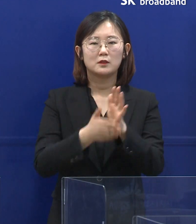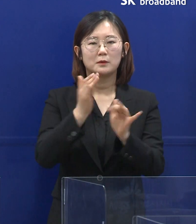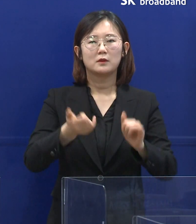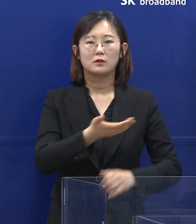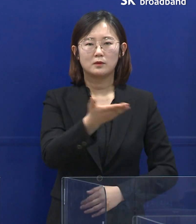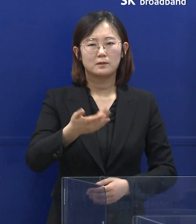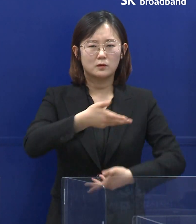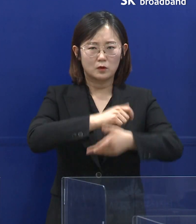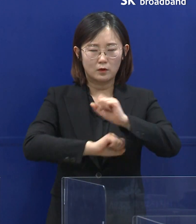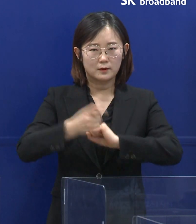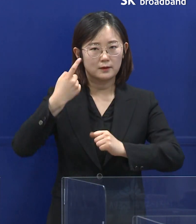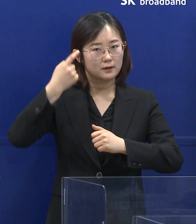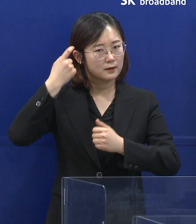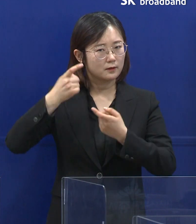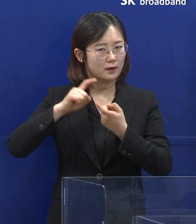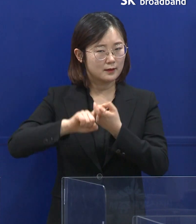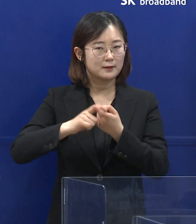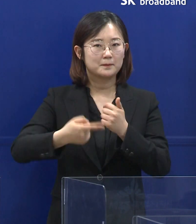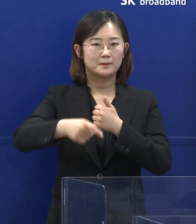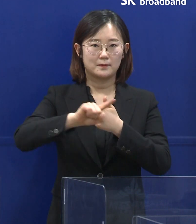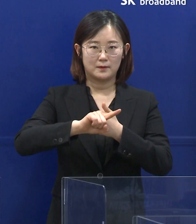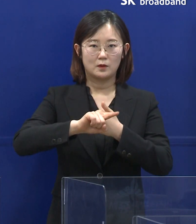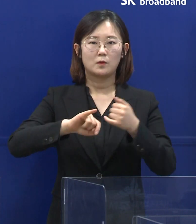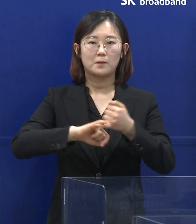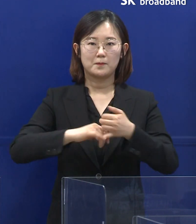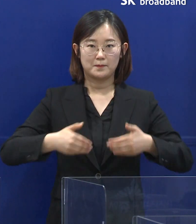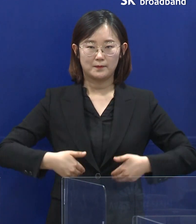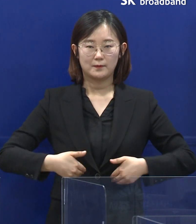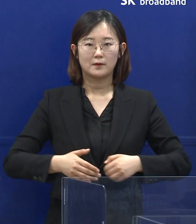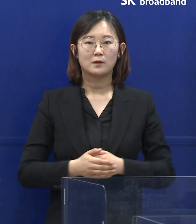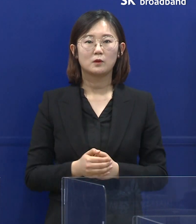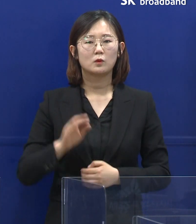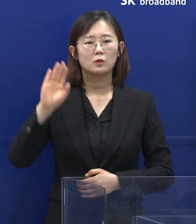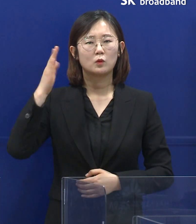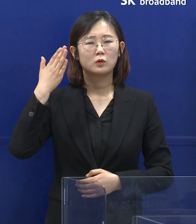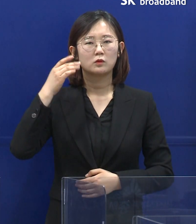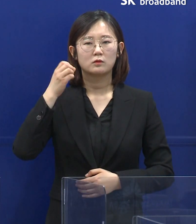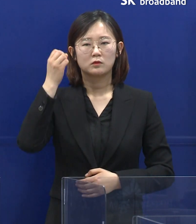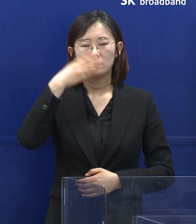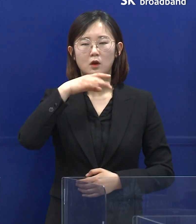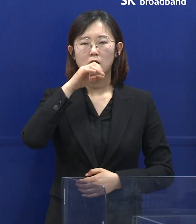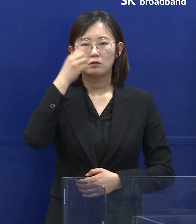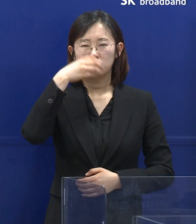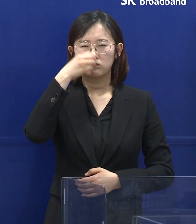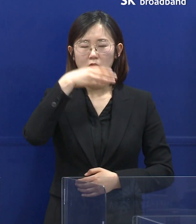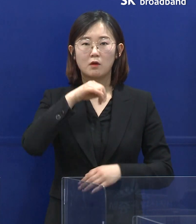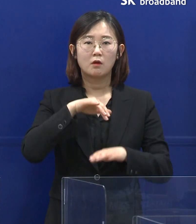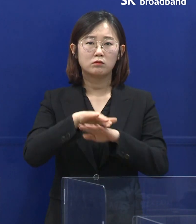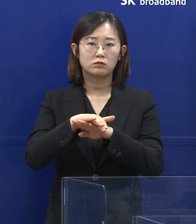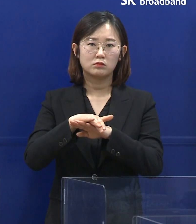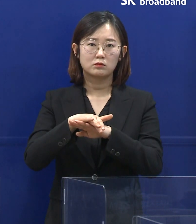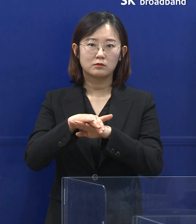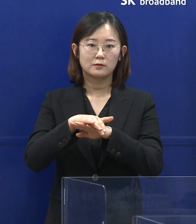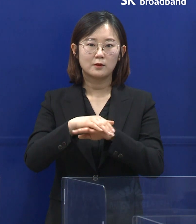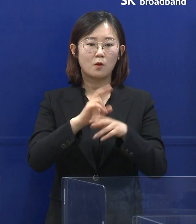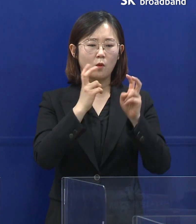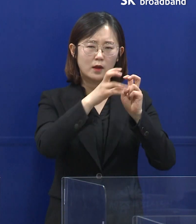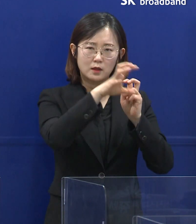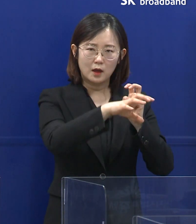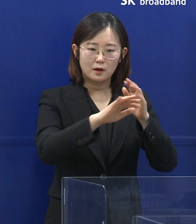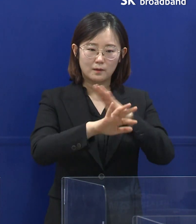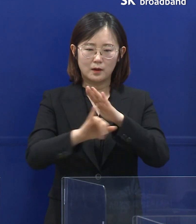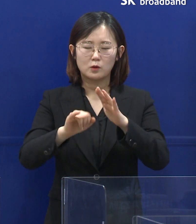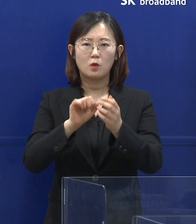있습니다 최근 일각에서 방역 수칙 준수가 느슨해지면서 가족 및 직장 등에서 의 감정이